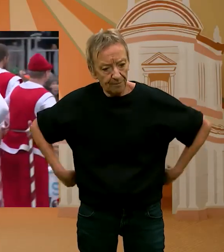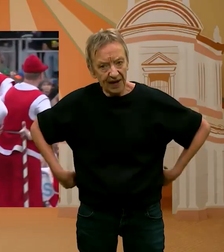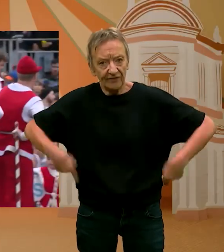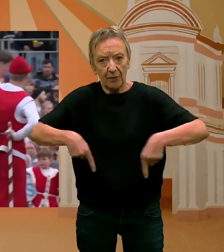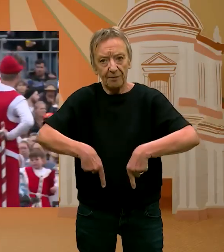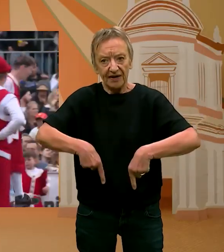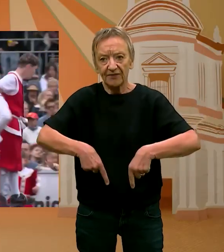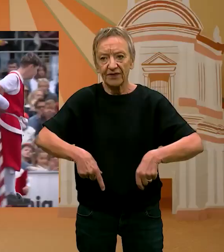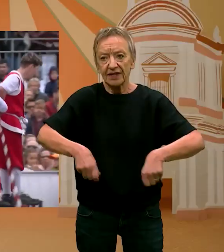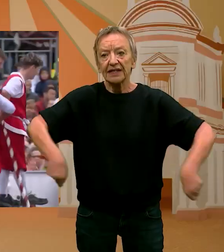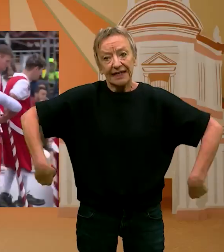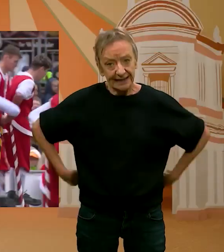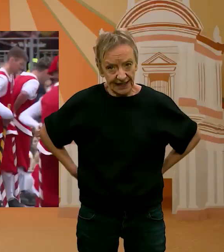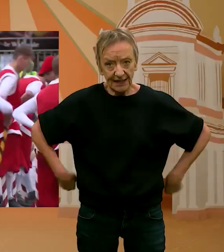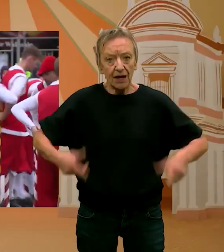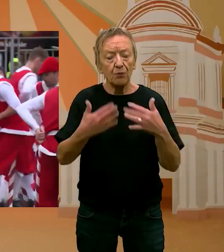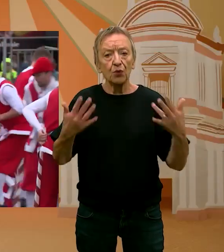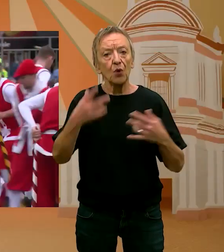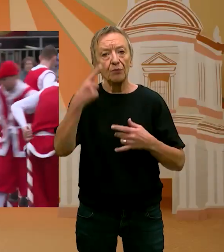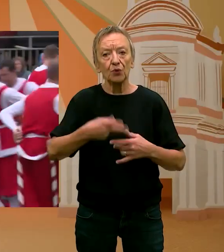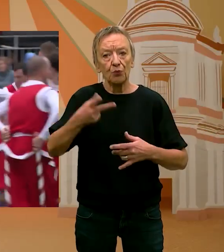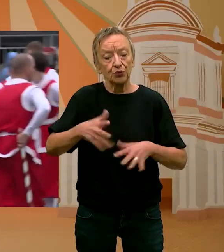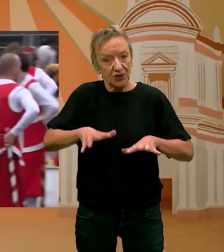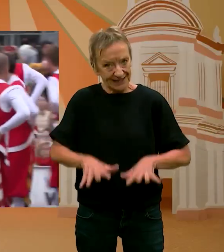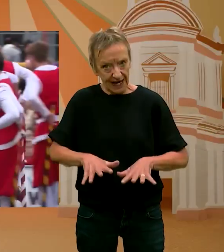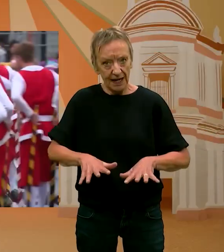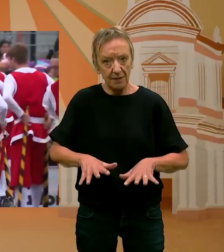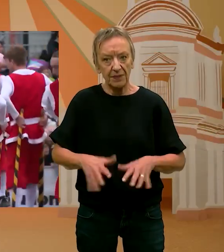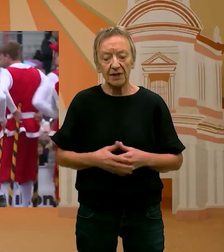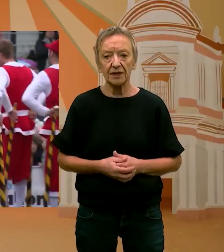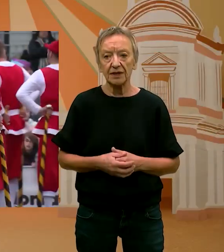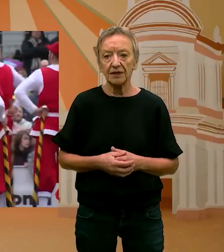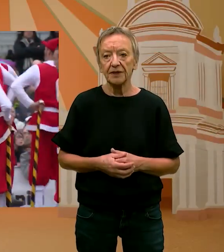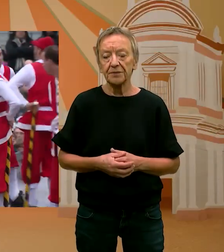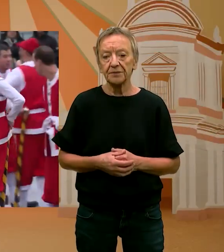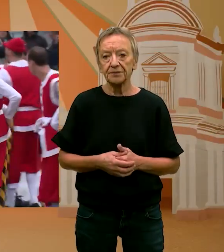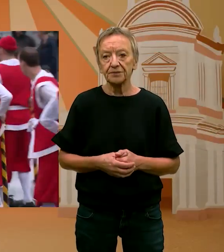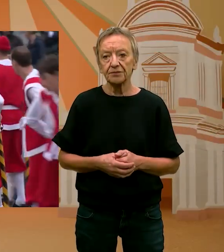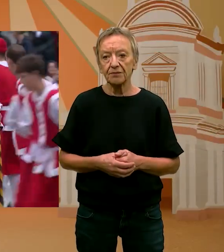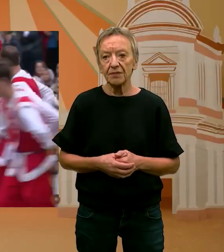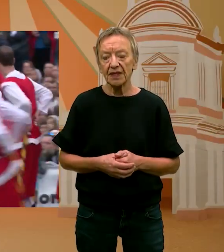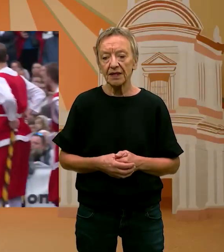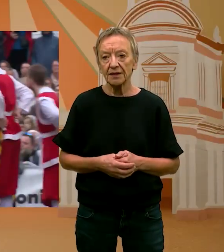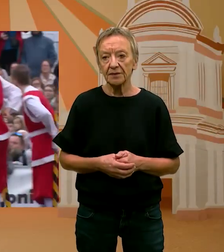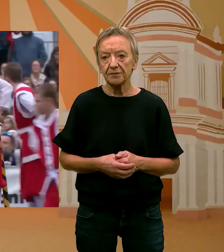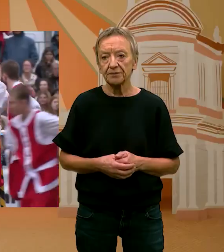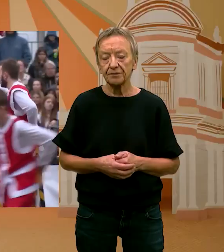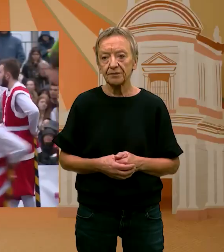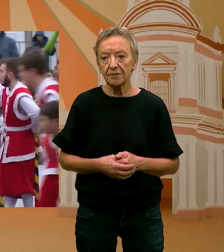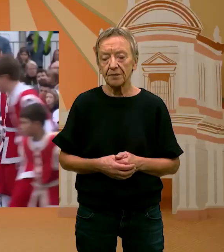de stabilité, mais on est moins agile, on peut faire des coups moins impressionnants. Donc ça va être plus la position des gens comme moi qui ont une bonne